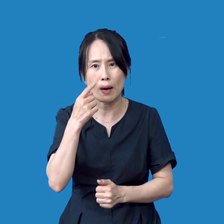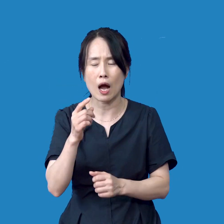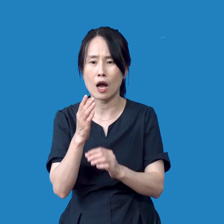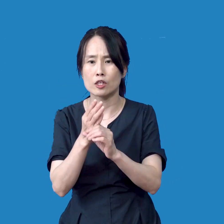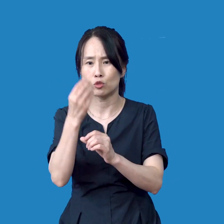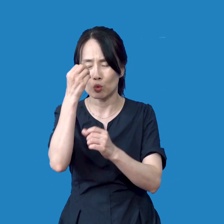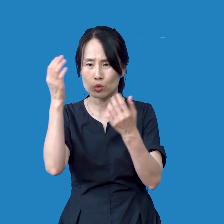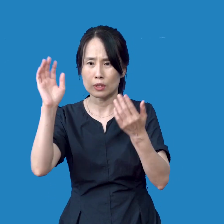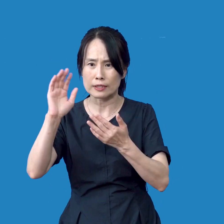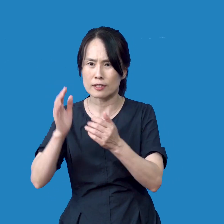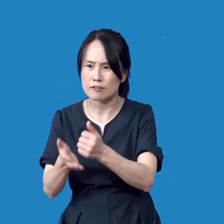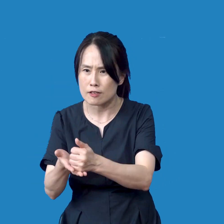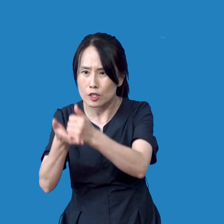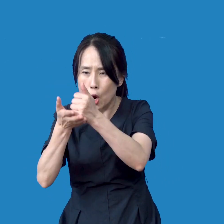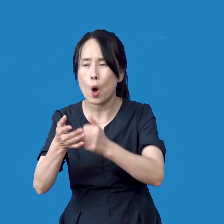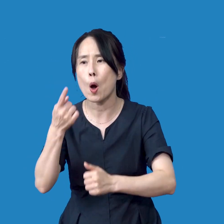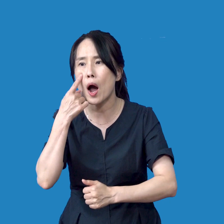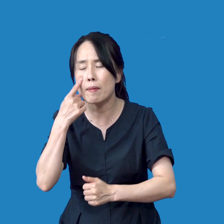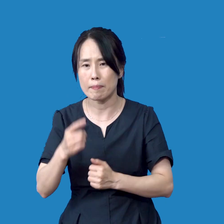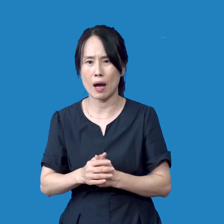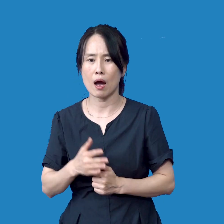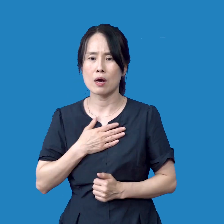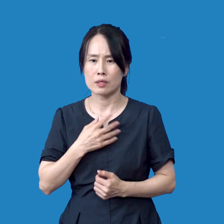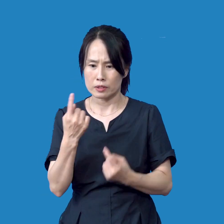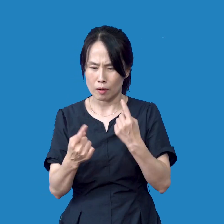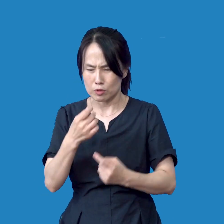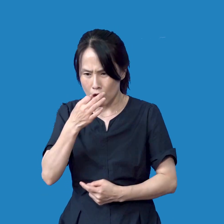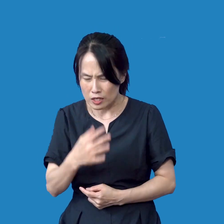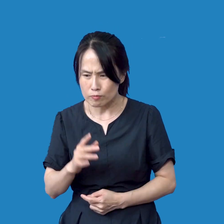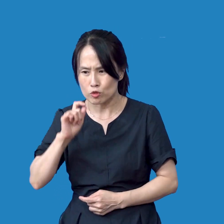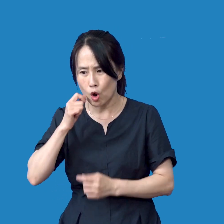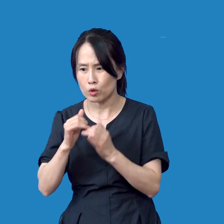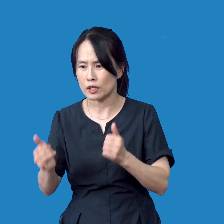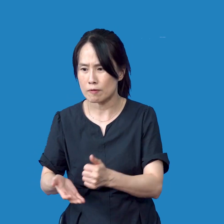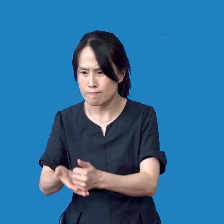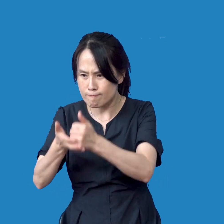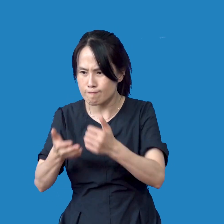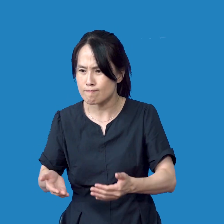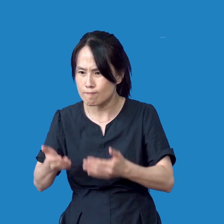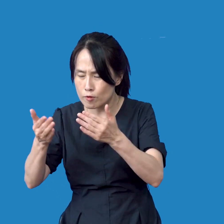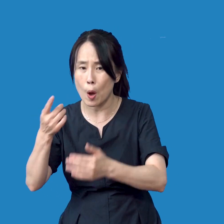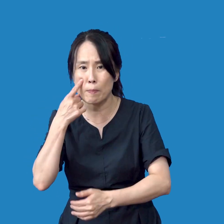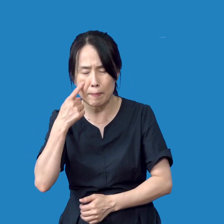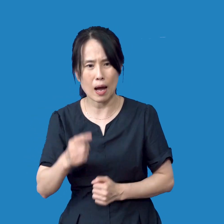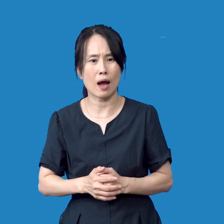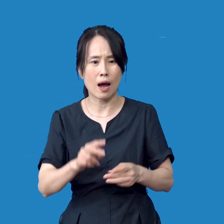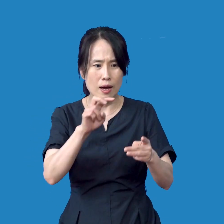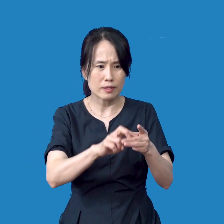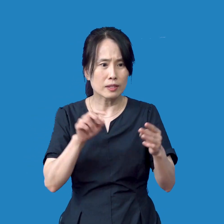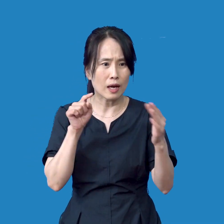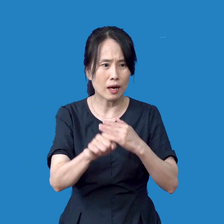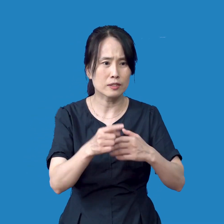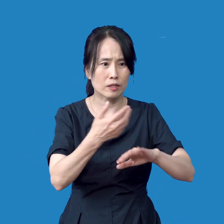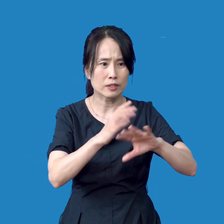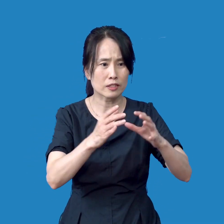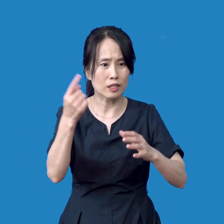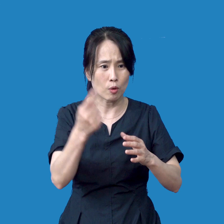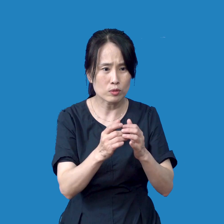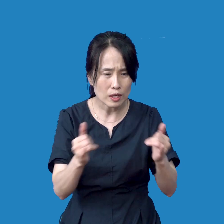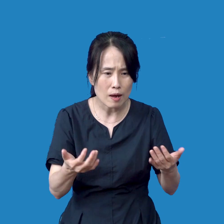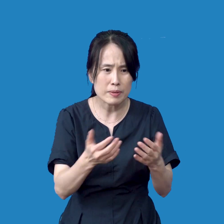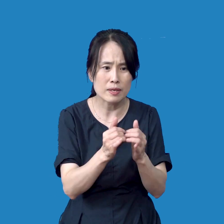섬겨보십시오. 나보다 힘들고 어려운 사람들을 섬겨보십시오. 서문센터에 가서 외국인 근로자를